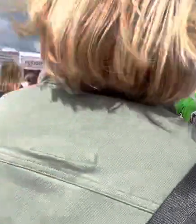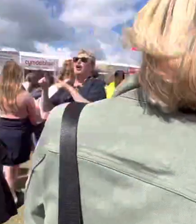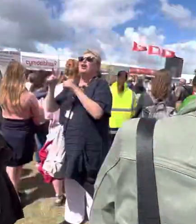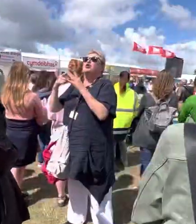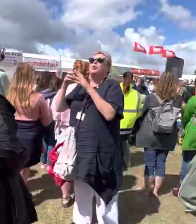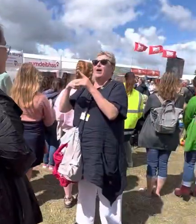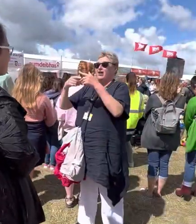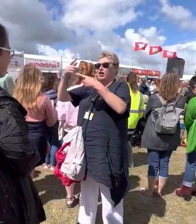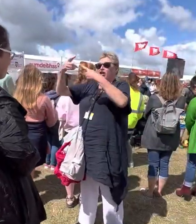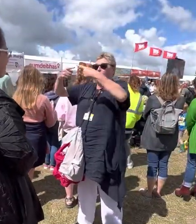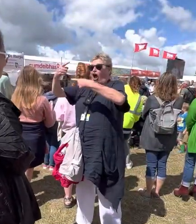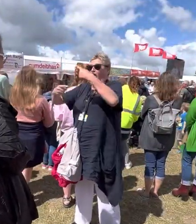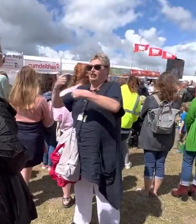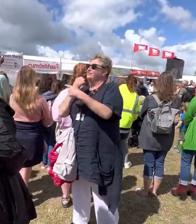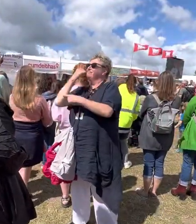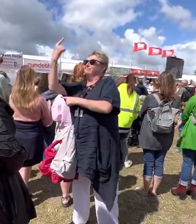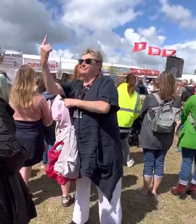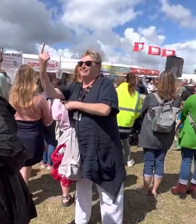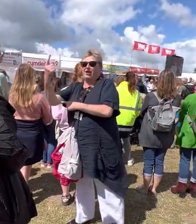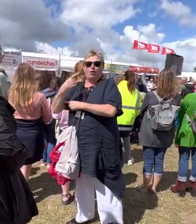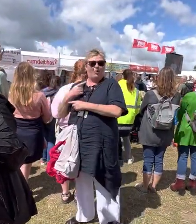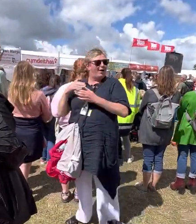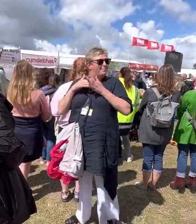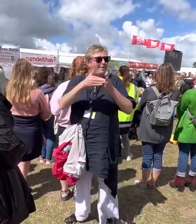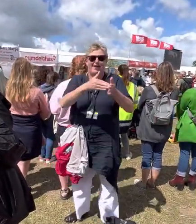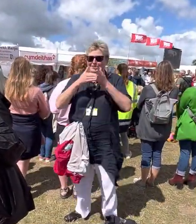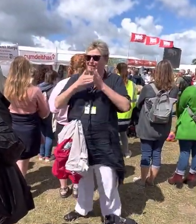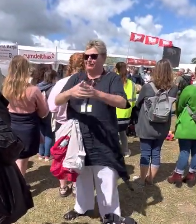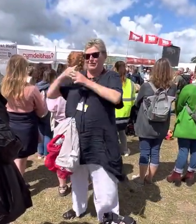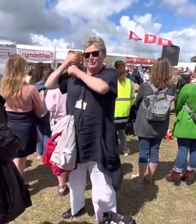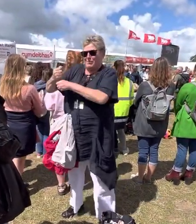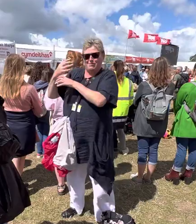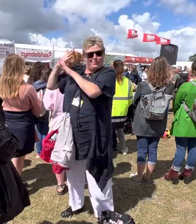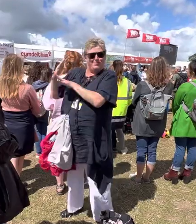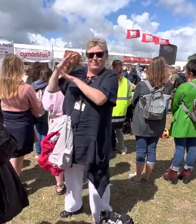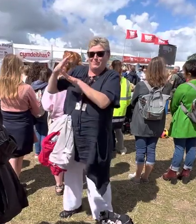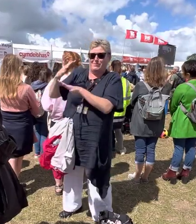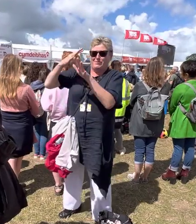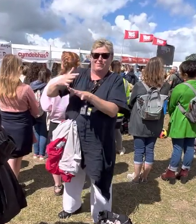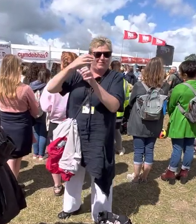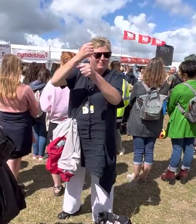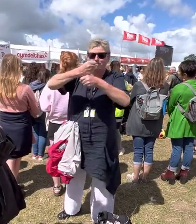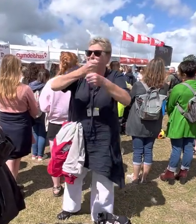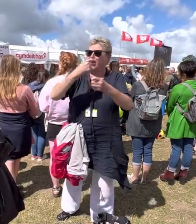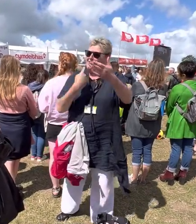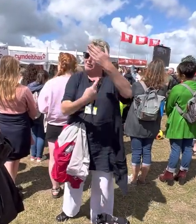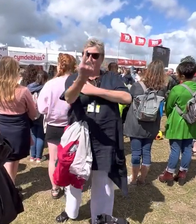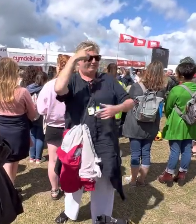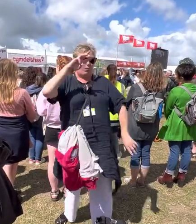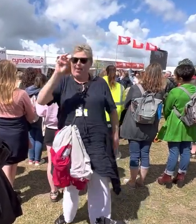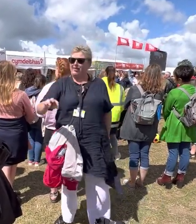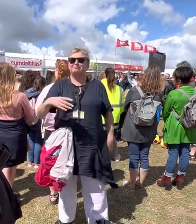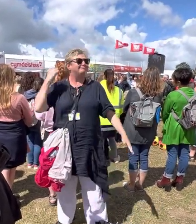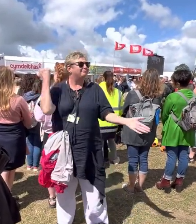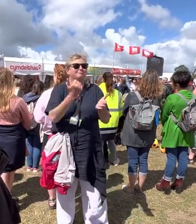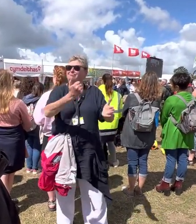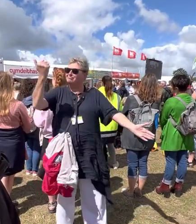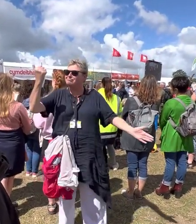siartia, da ni gyd yn ein miloedd yn gyrymdeithio efo'n gilydd am annibyniaeth i Gymru, a mae hynna'n beth gwych dydy, mae o'n rhywbeth